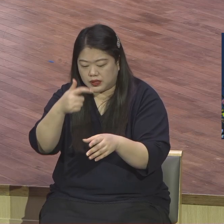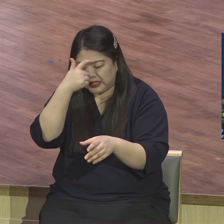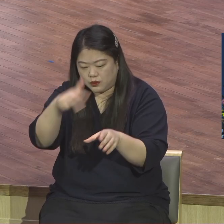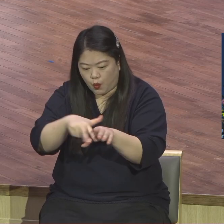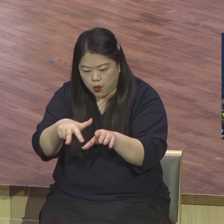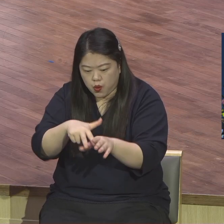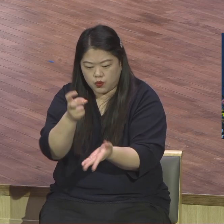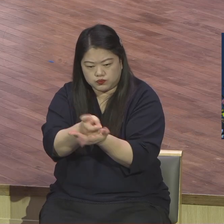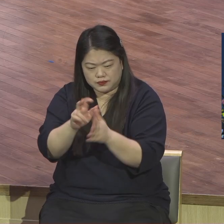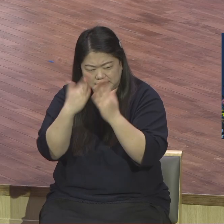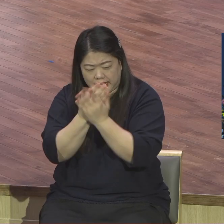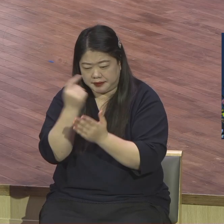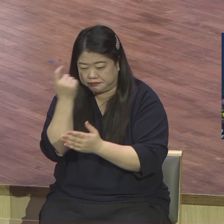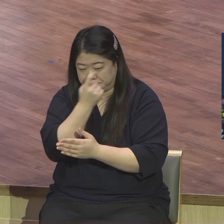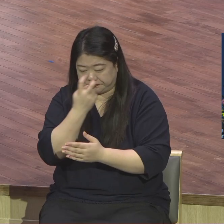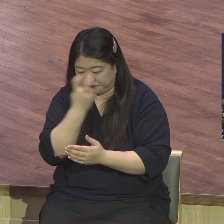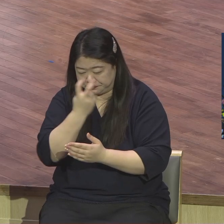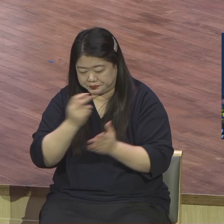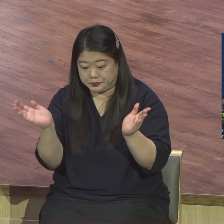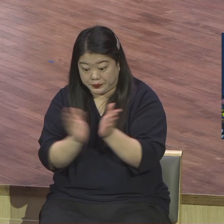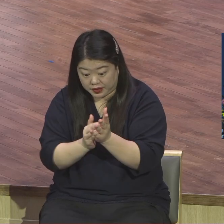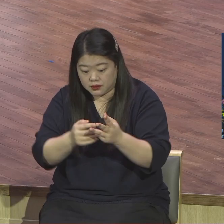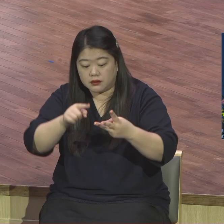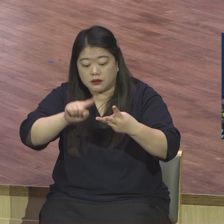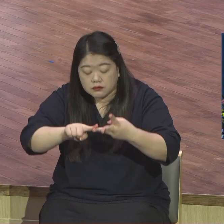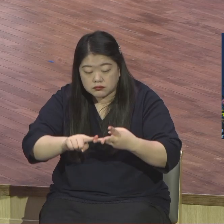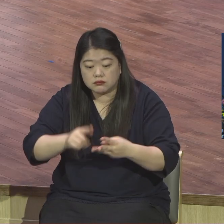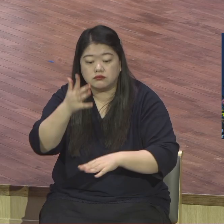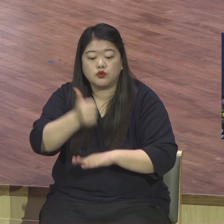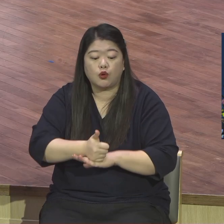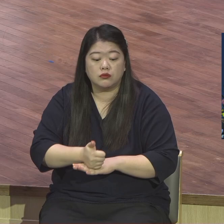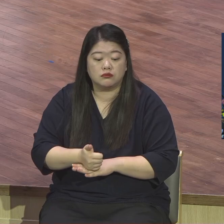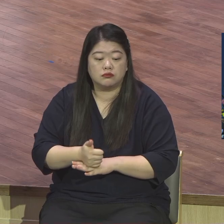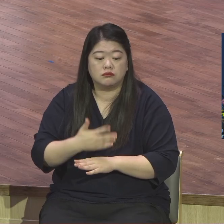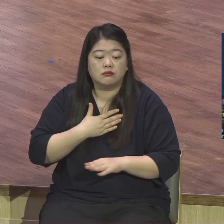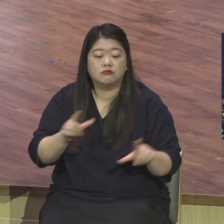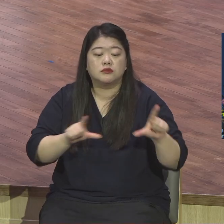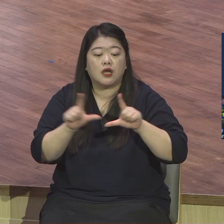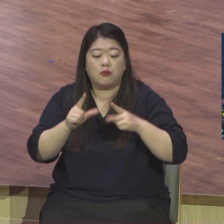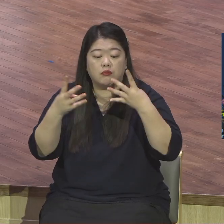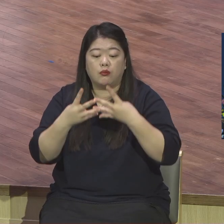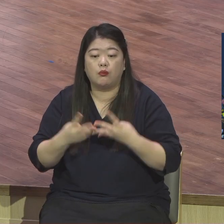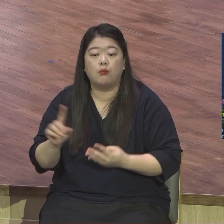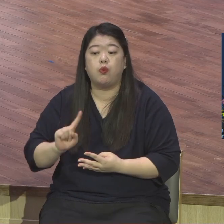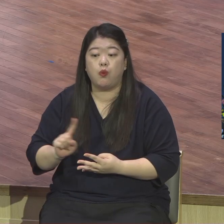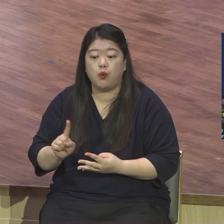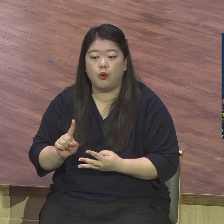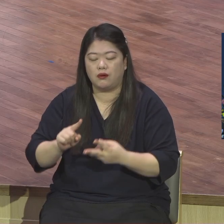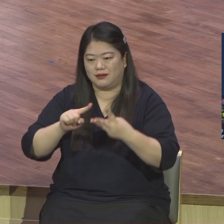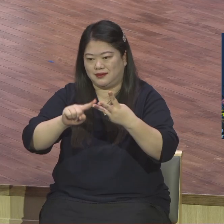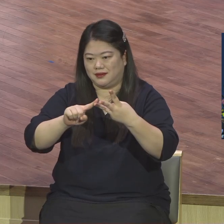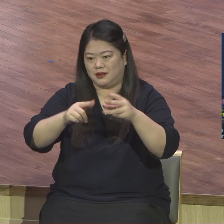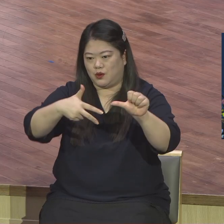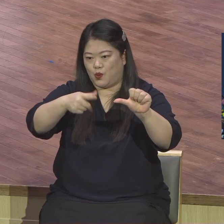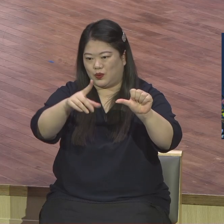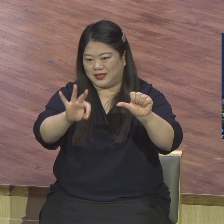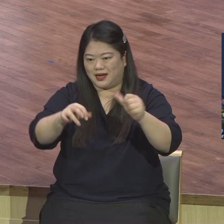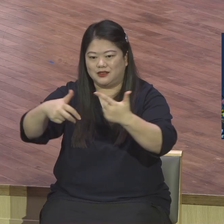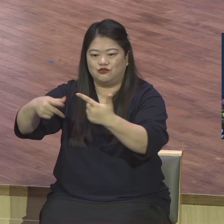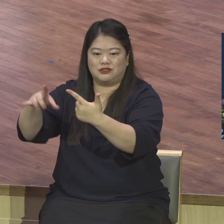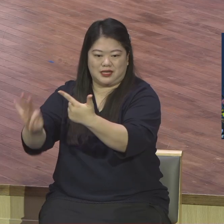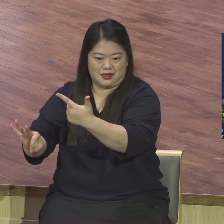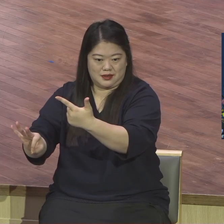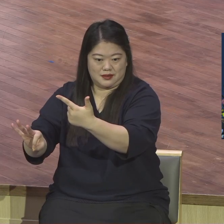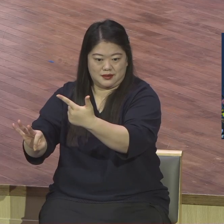있느냐, 실천적 메시지를 담고 있습니다. 사도 바울은 이 갈라디아